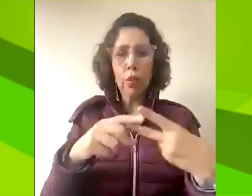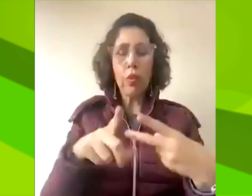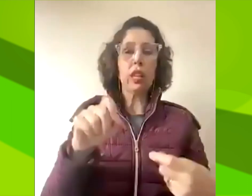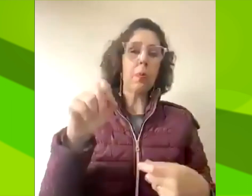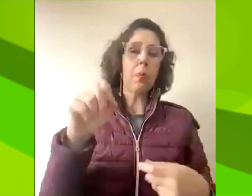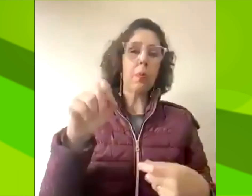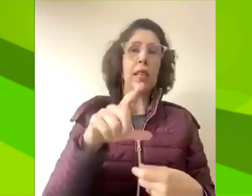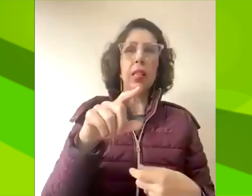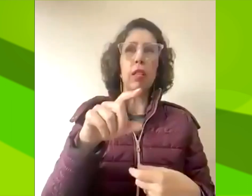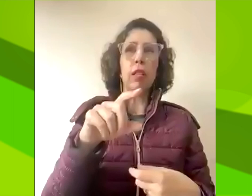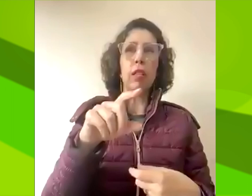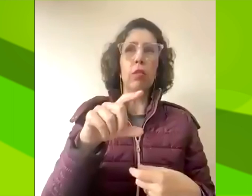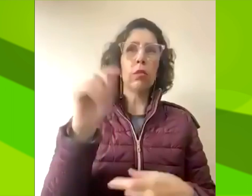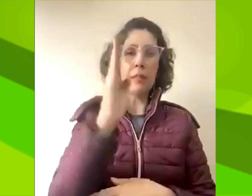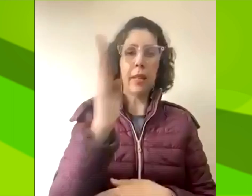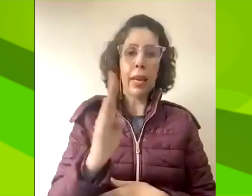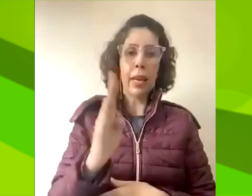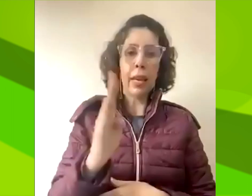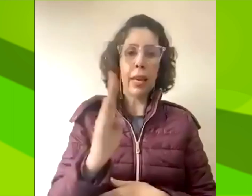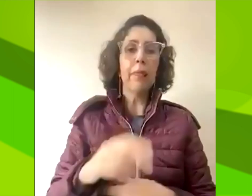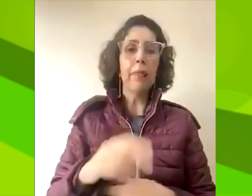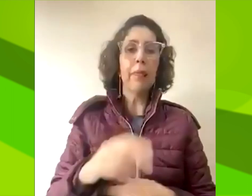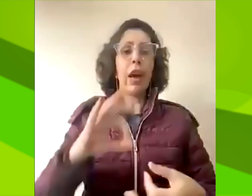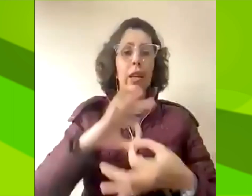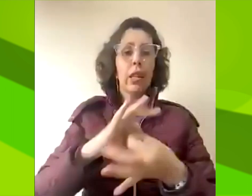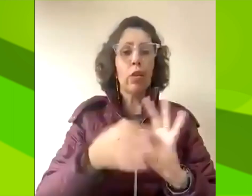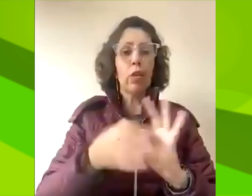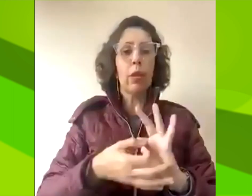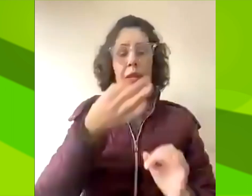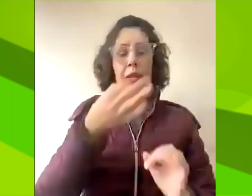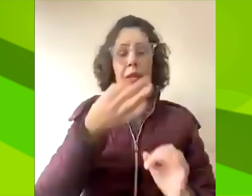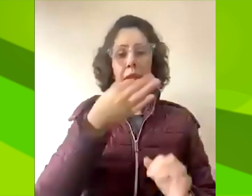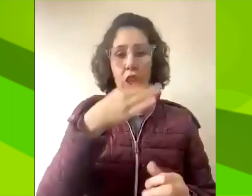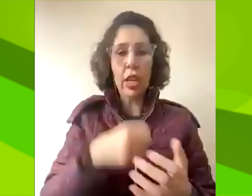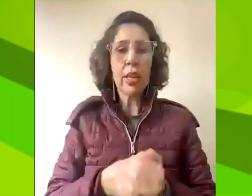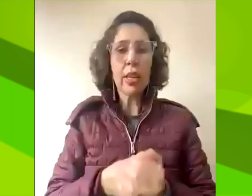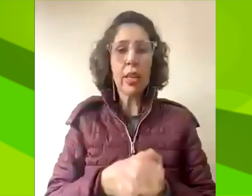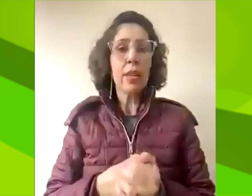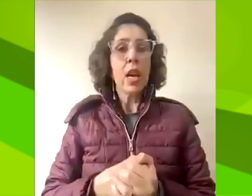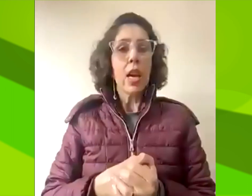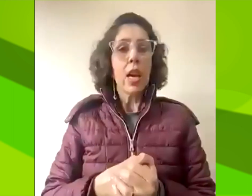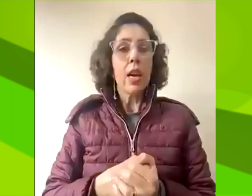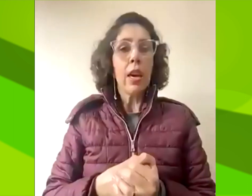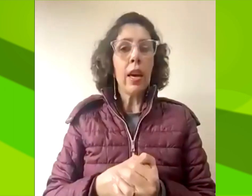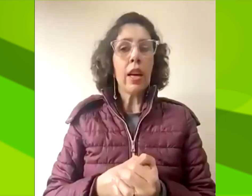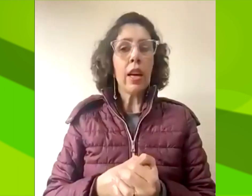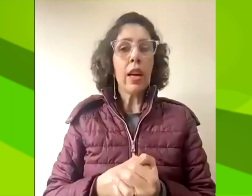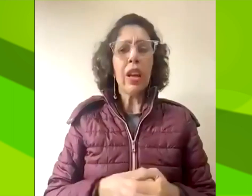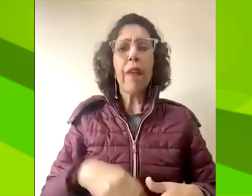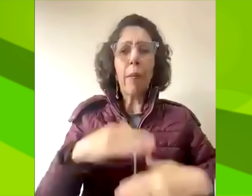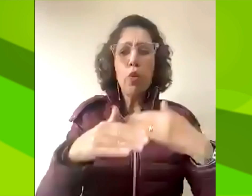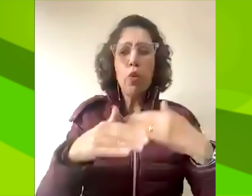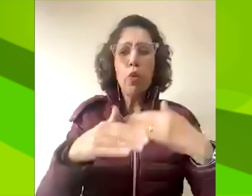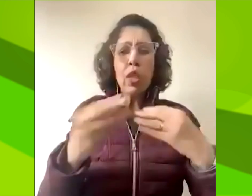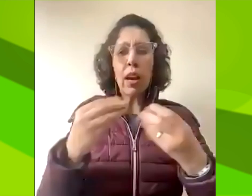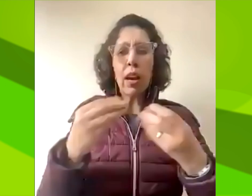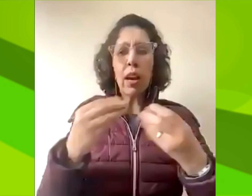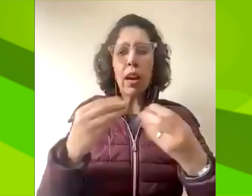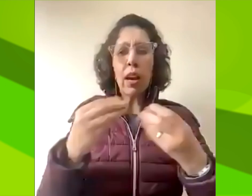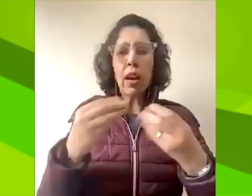brasileira, né? Na sua Olimpíada de Caxias. E a gente tem muita evolução